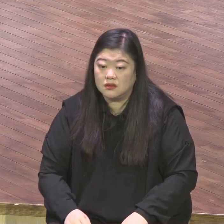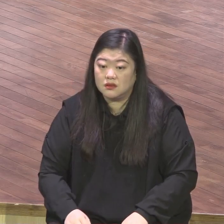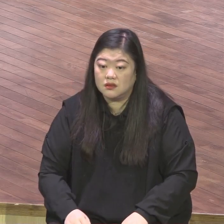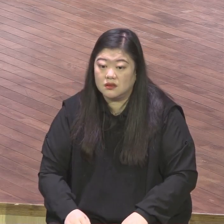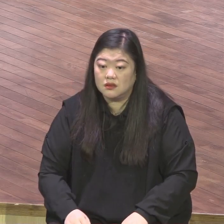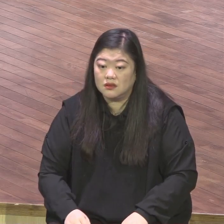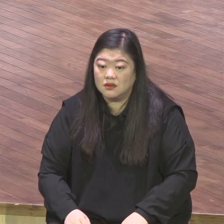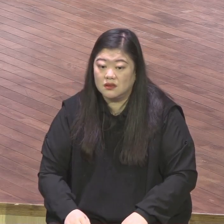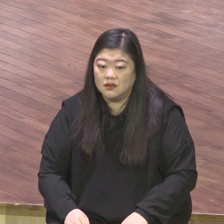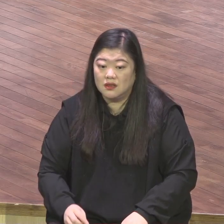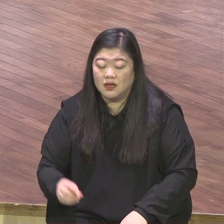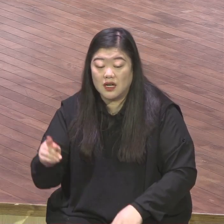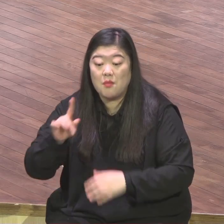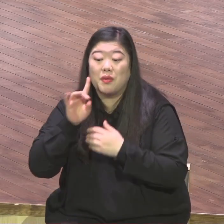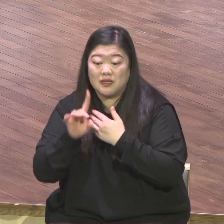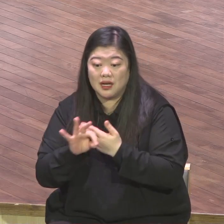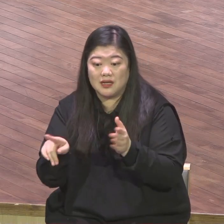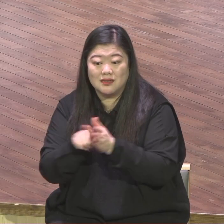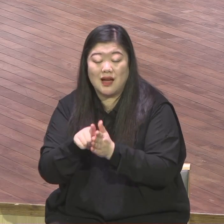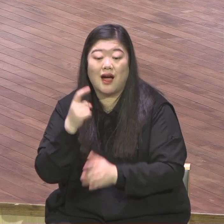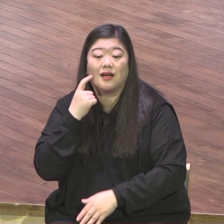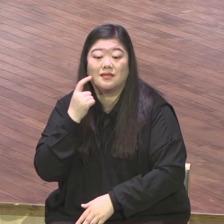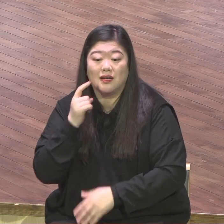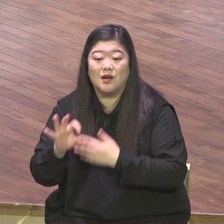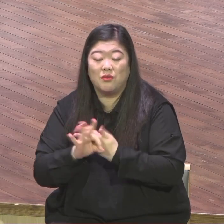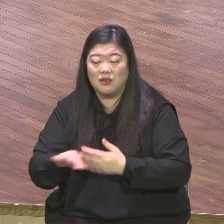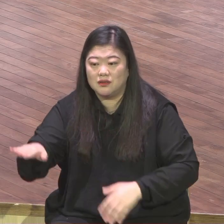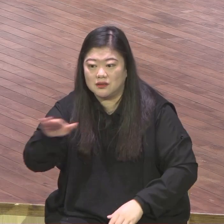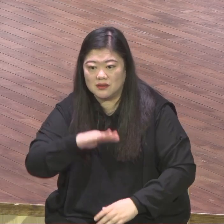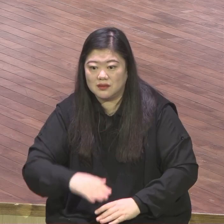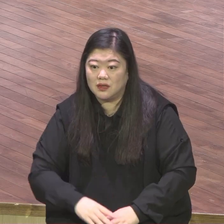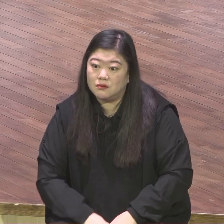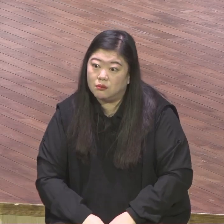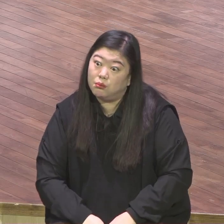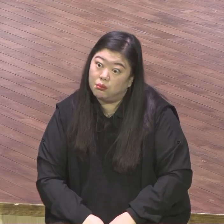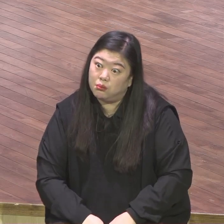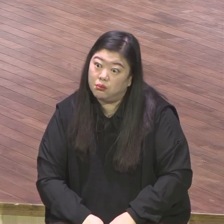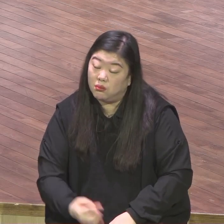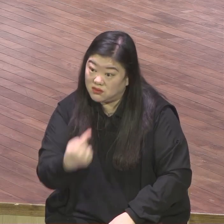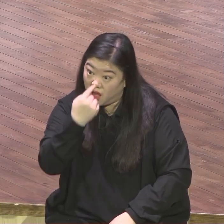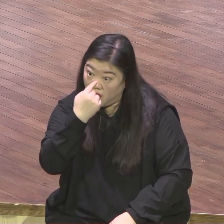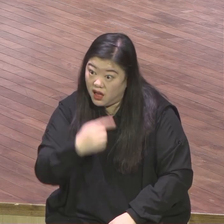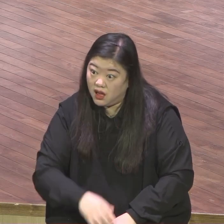알아듣겠어요? 주여 깨닫게 하여 주옵소서.